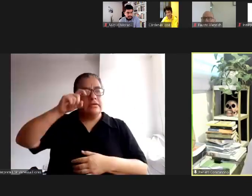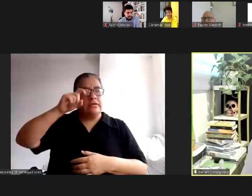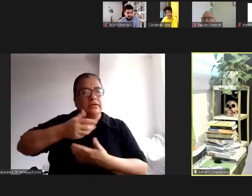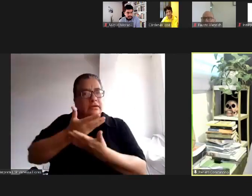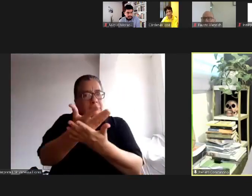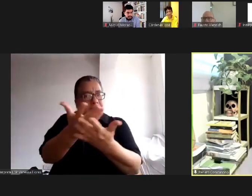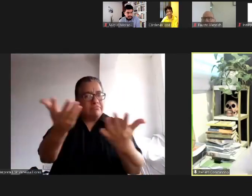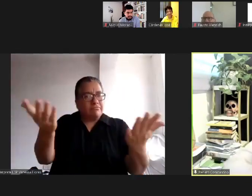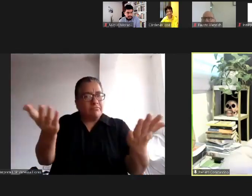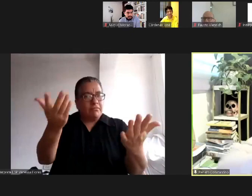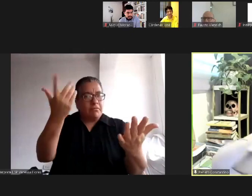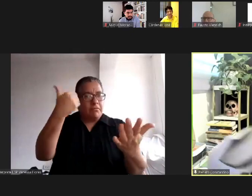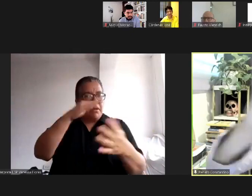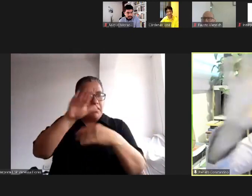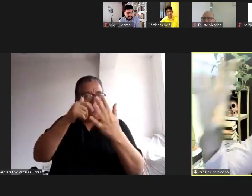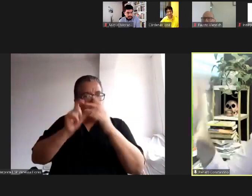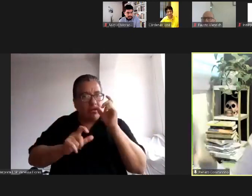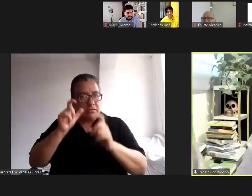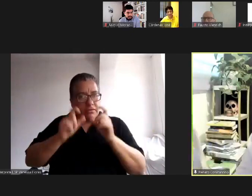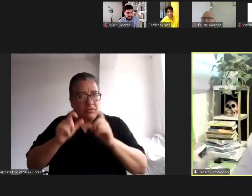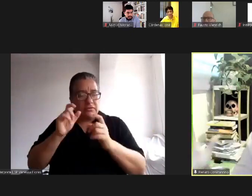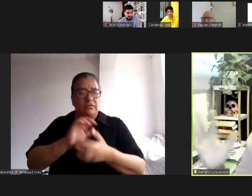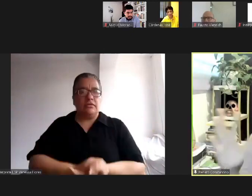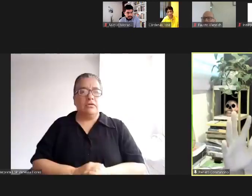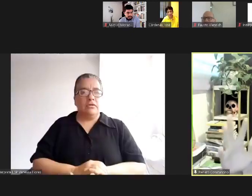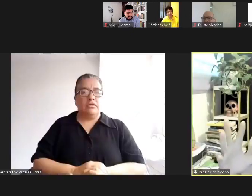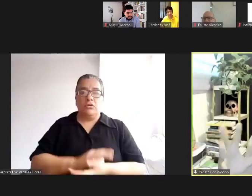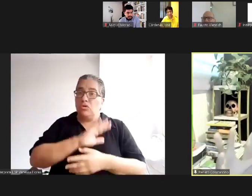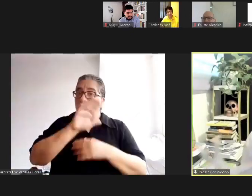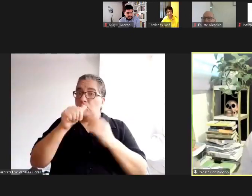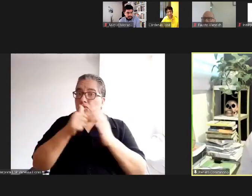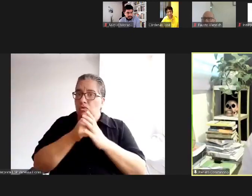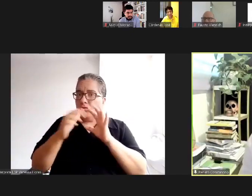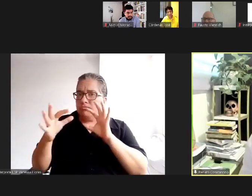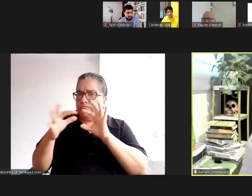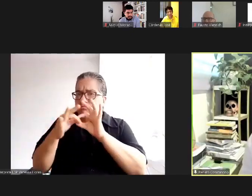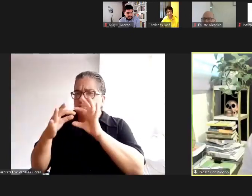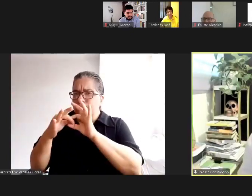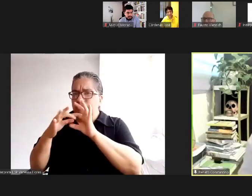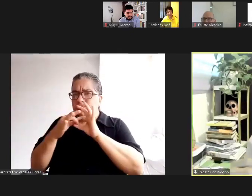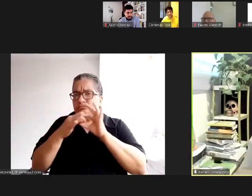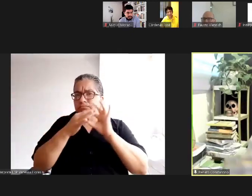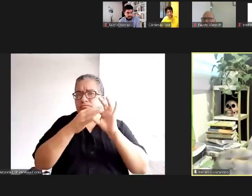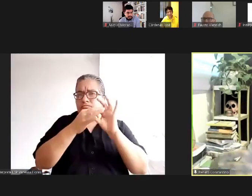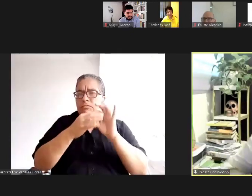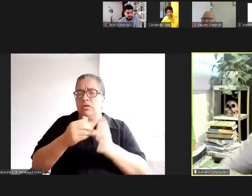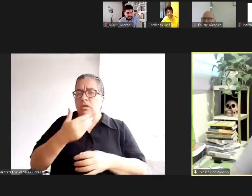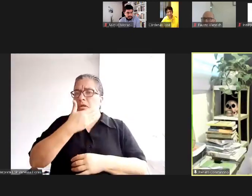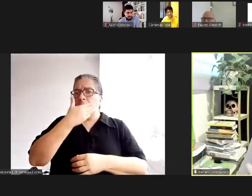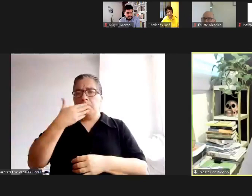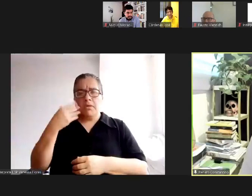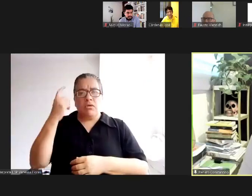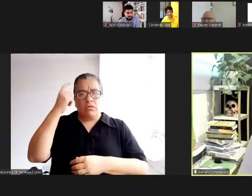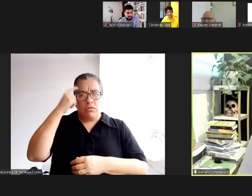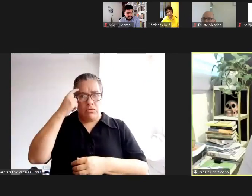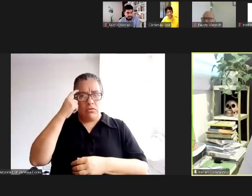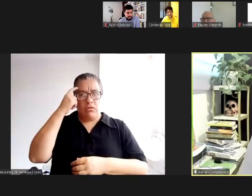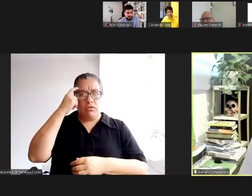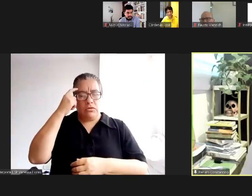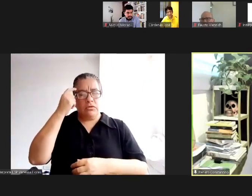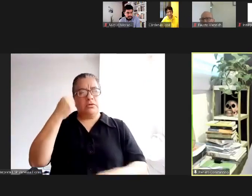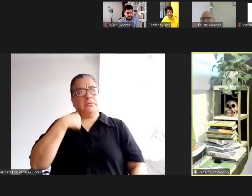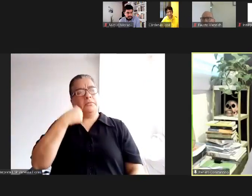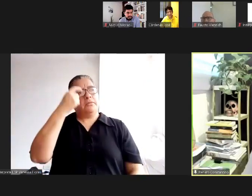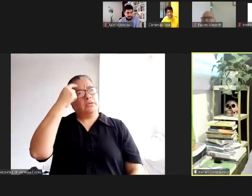todos. Entonces creo que todo eso sumándose ha hecho que haya una mayor conciencia de, oye, las personas